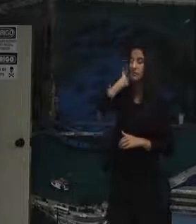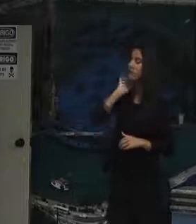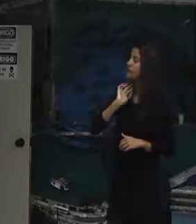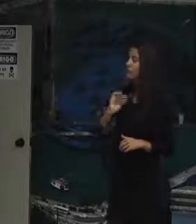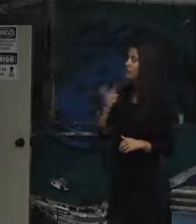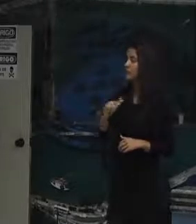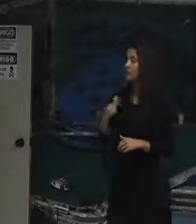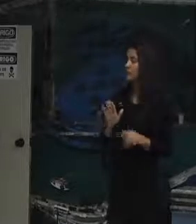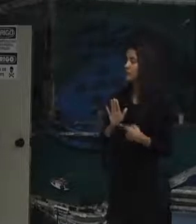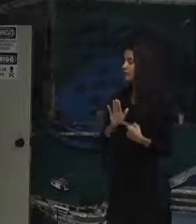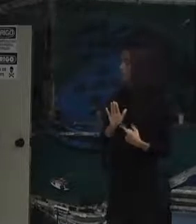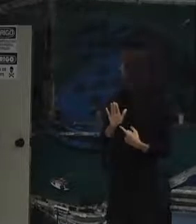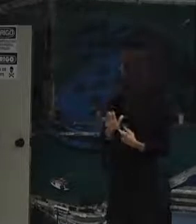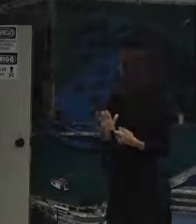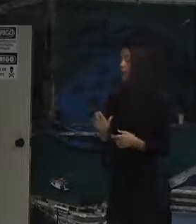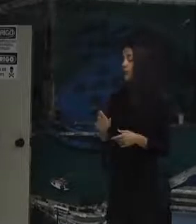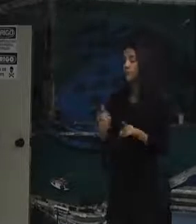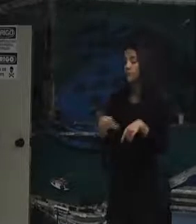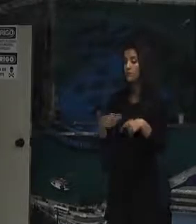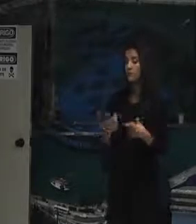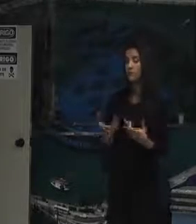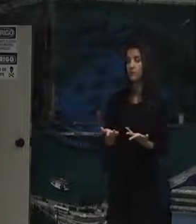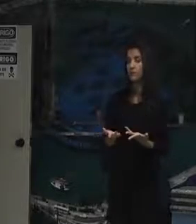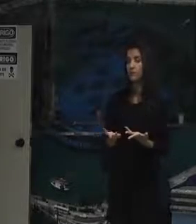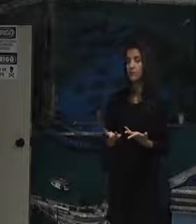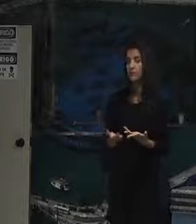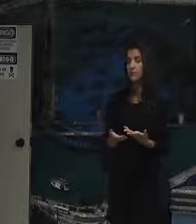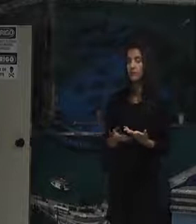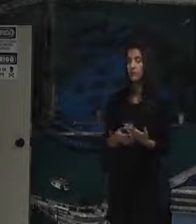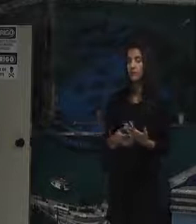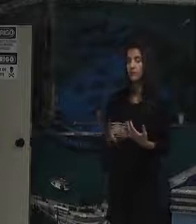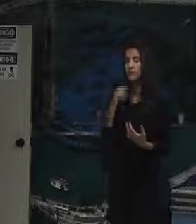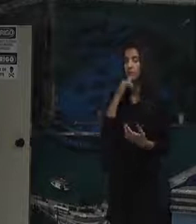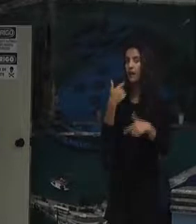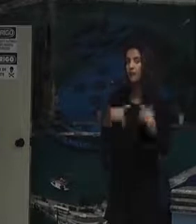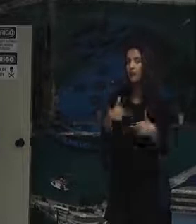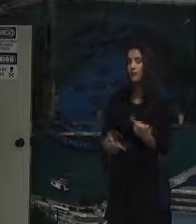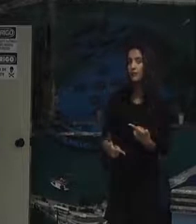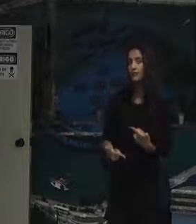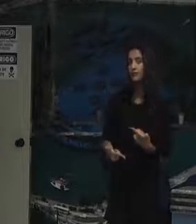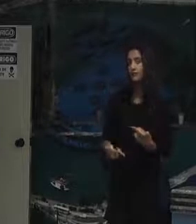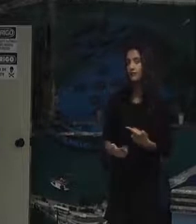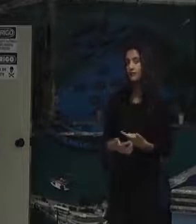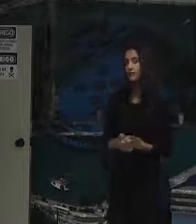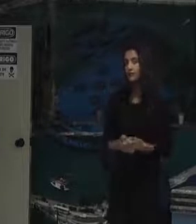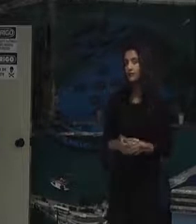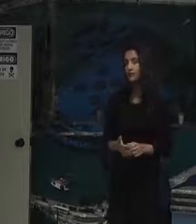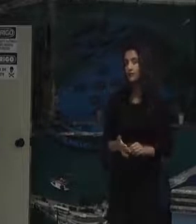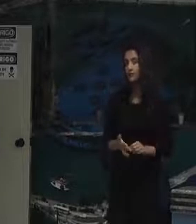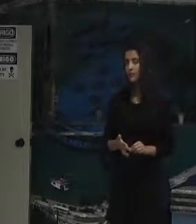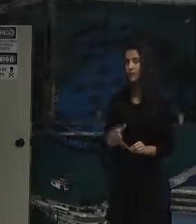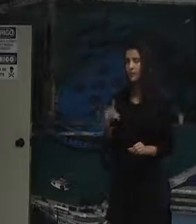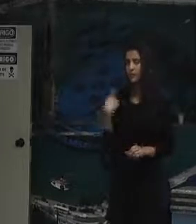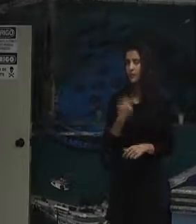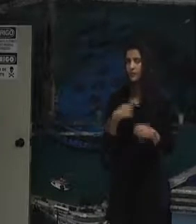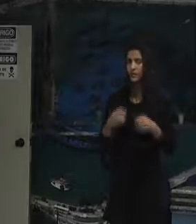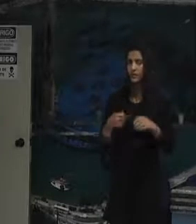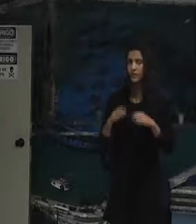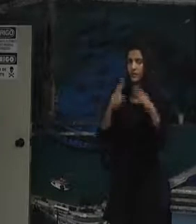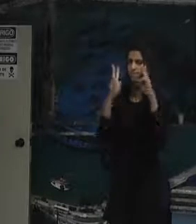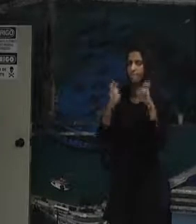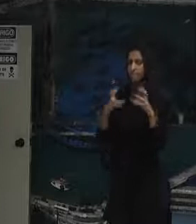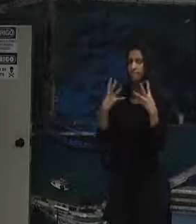pequenos produtores, ou de o grande produtor não ter como um carro ir para pegar sua produção. Precisamos ter essa discussão, vereador Zeneguinho.